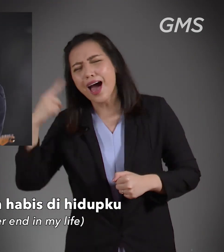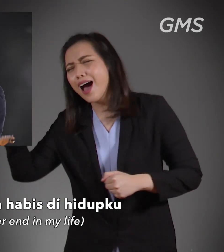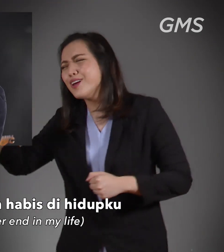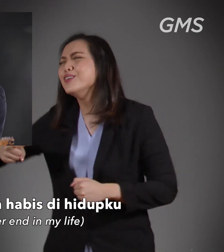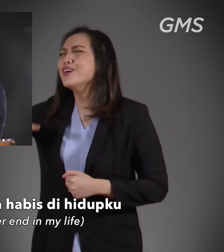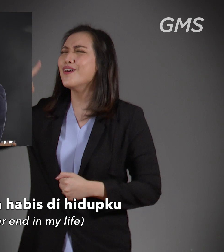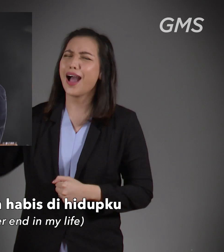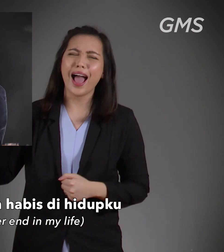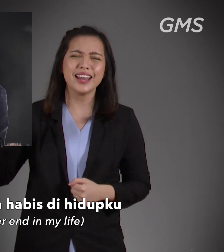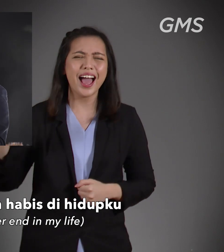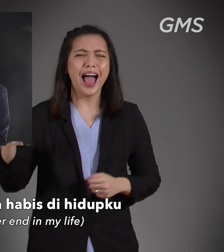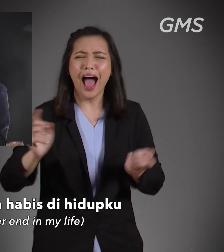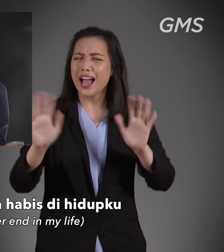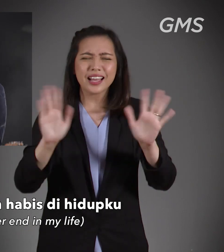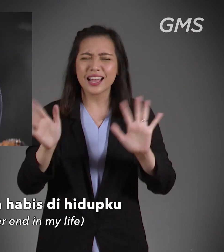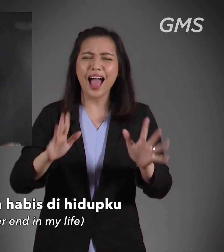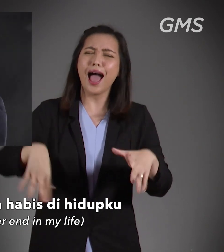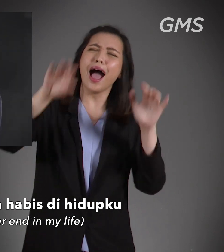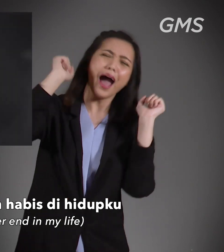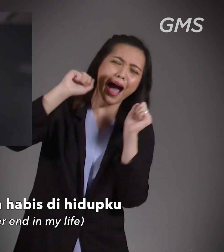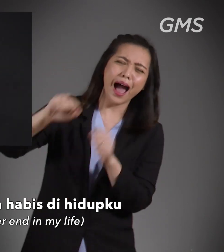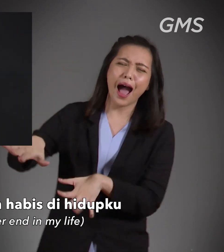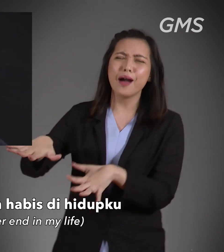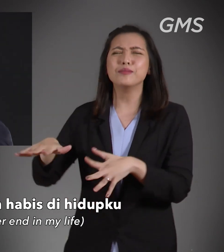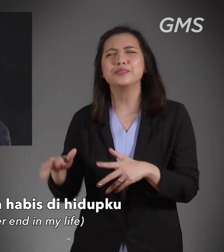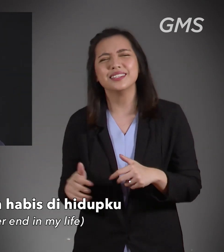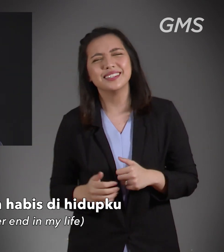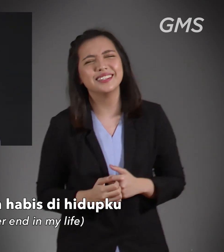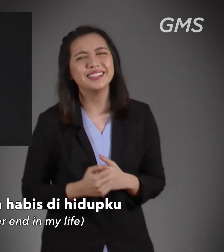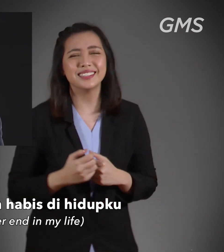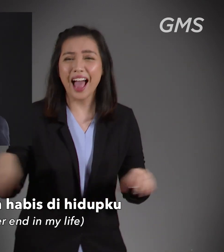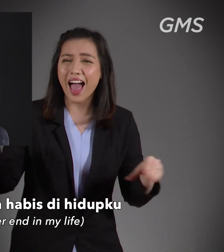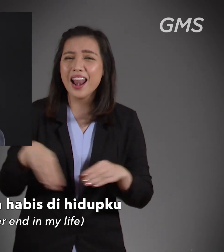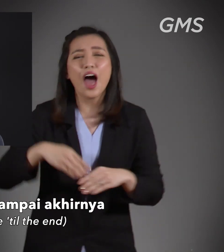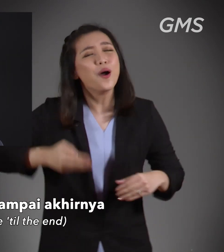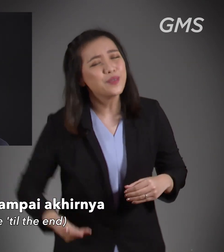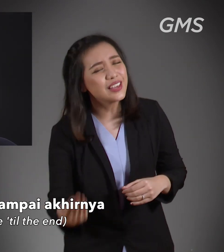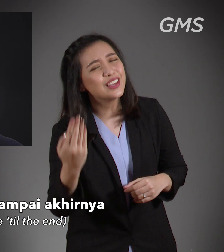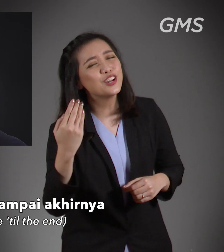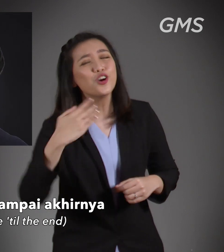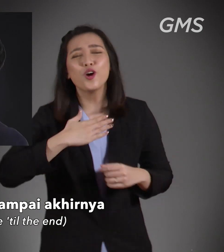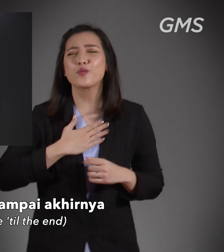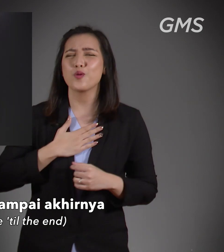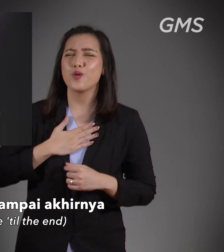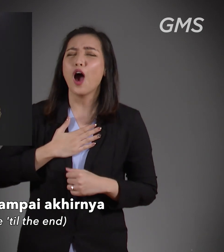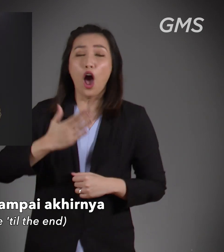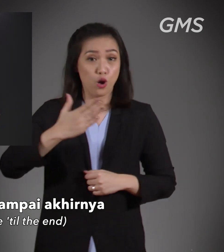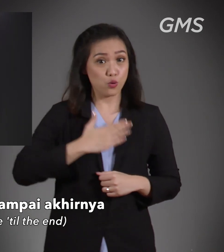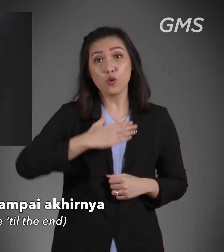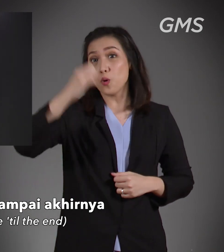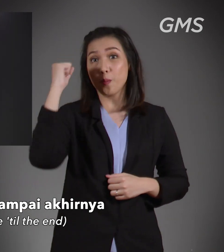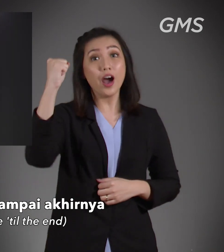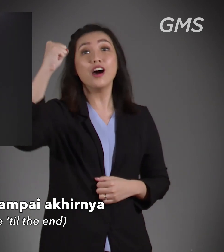yang tak pernah habis di hidupku.